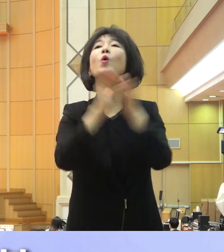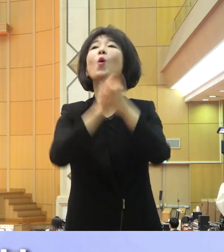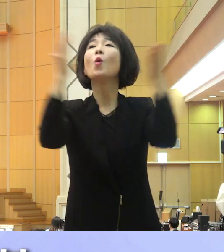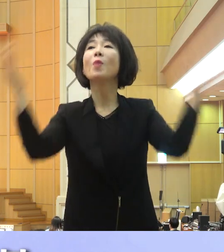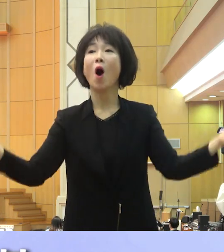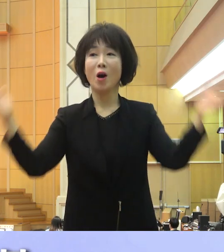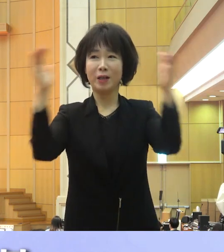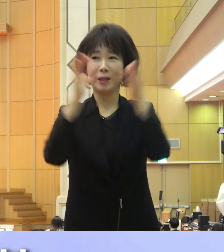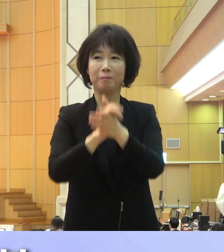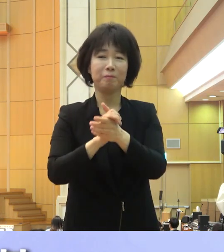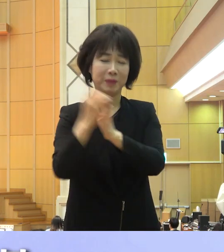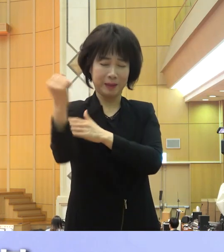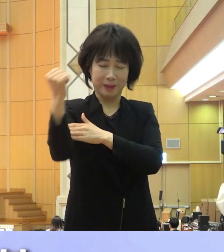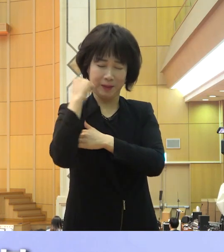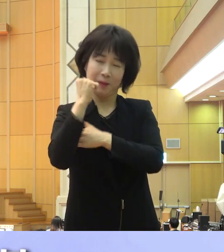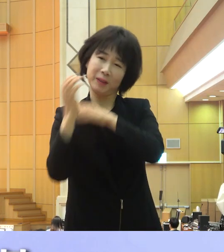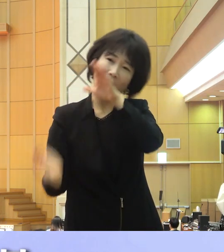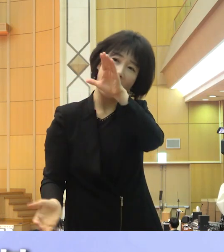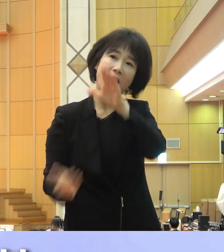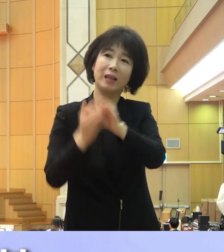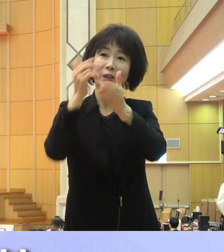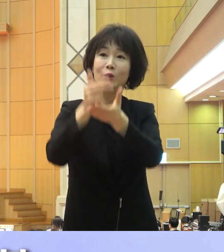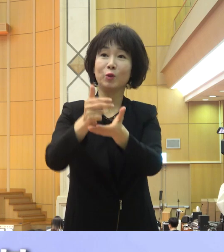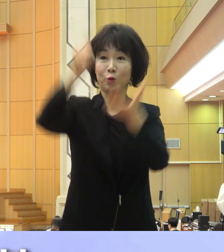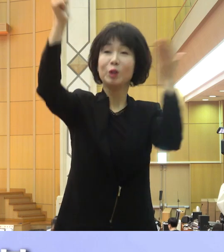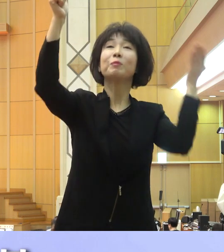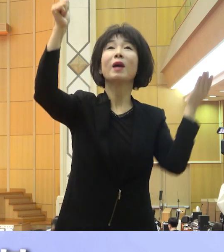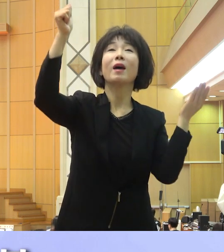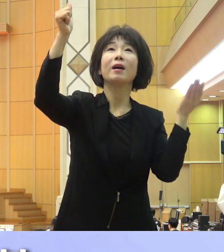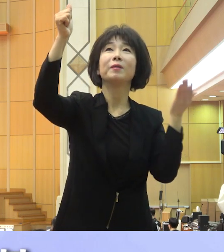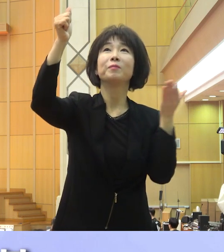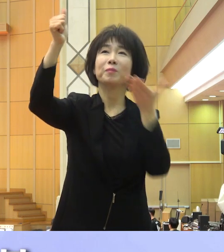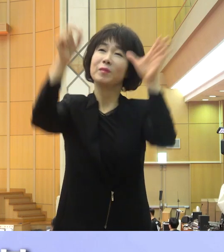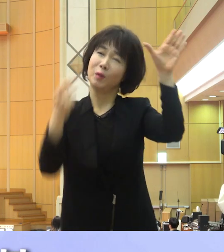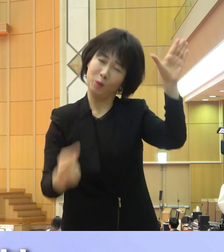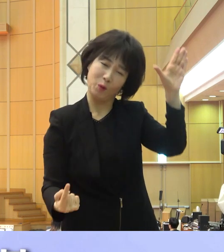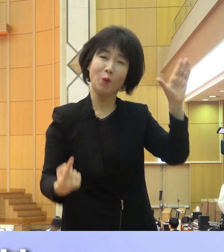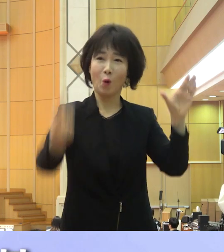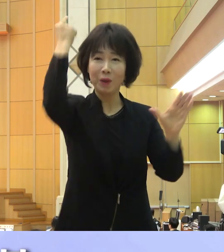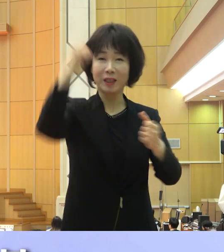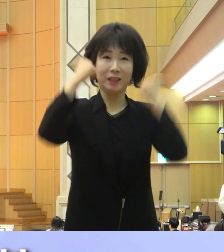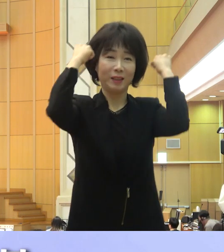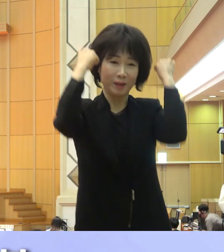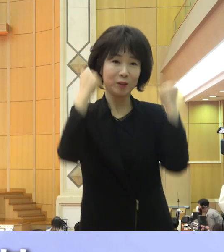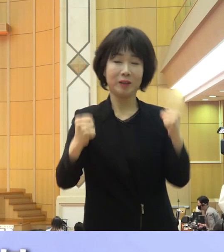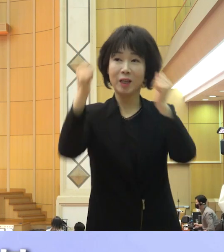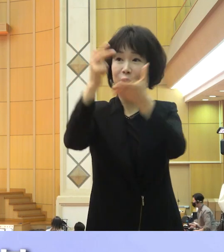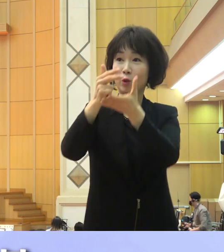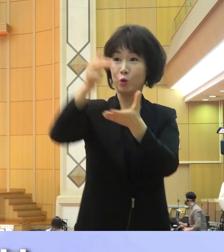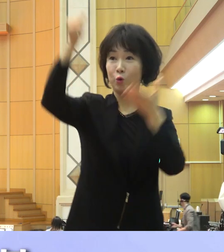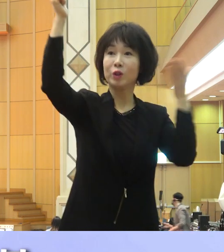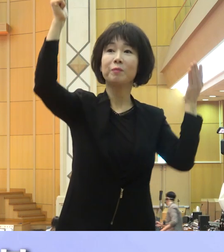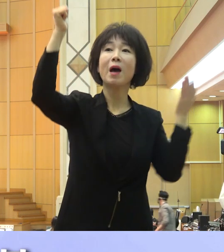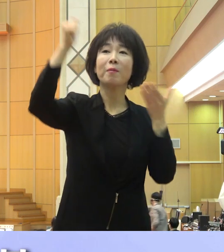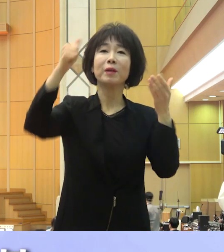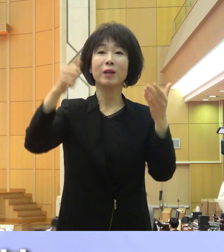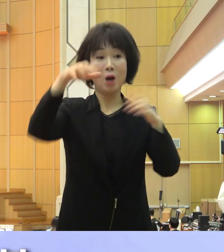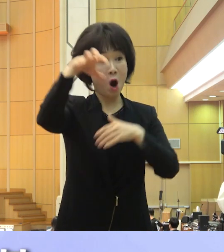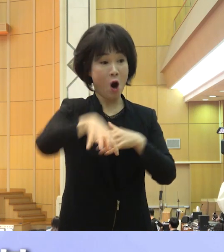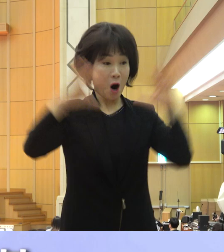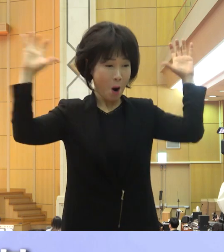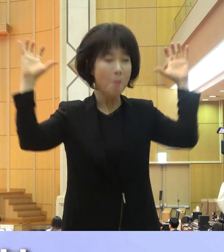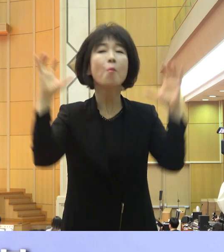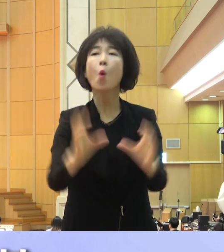손뼉치며 전능하신 주께, 높이 계신 주님께 우리